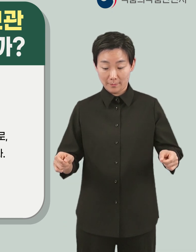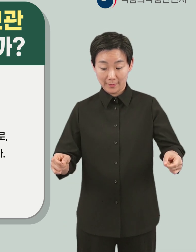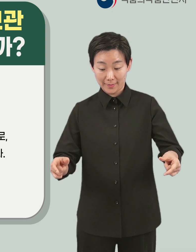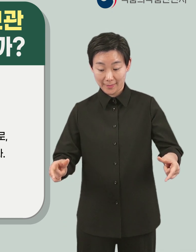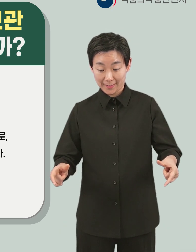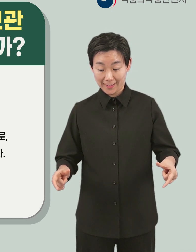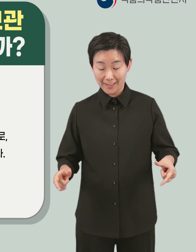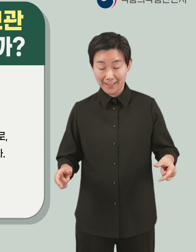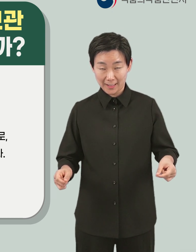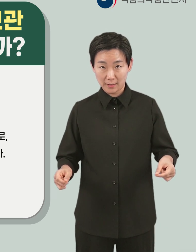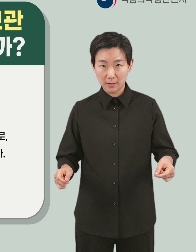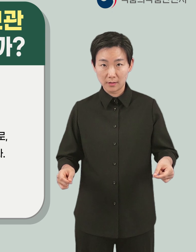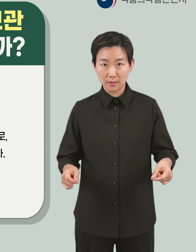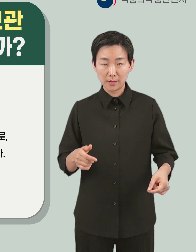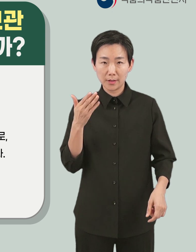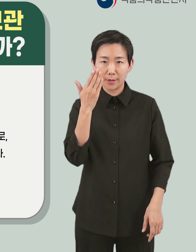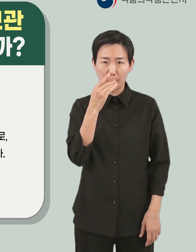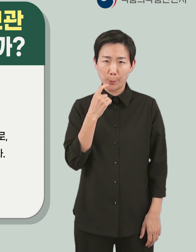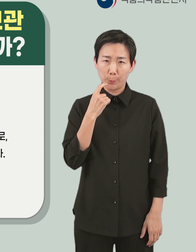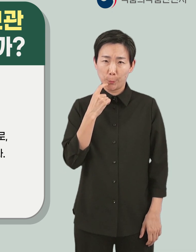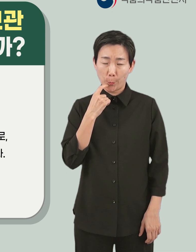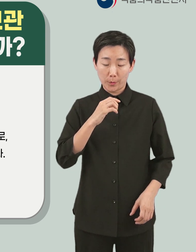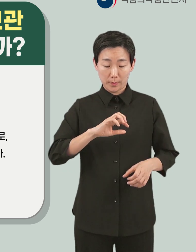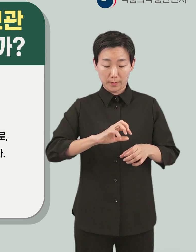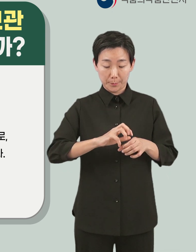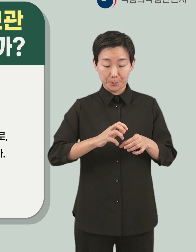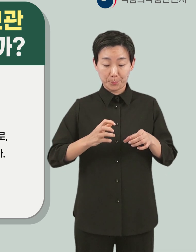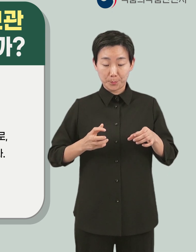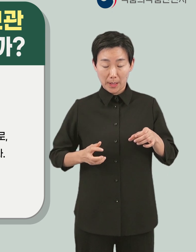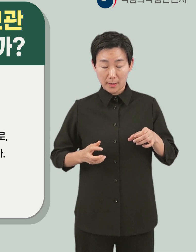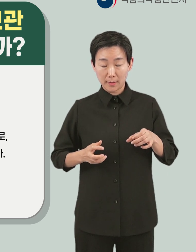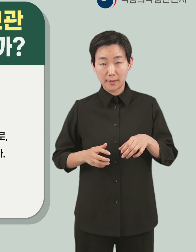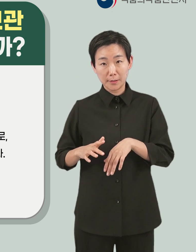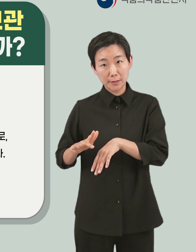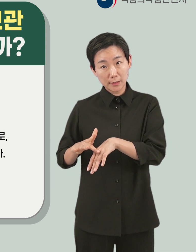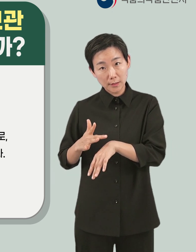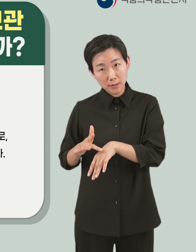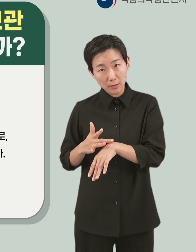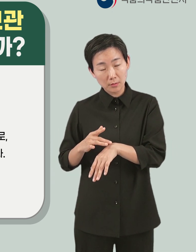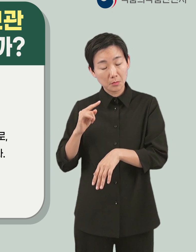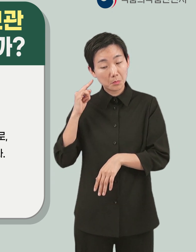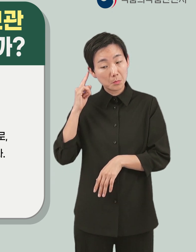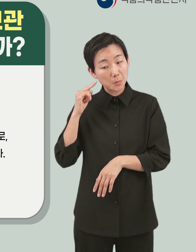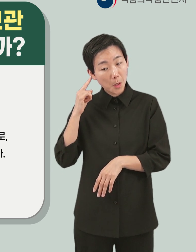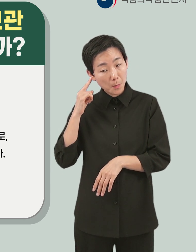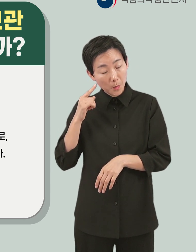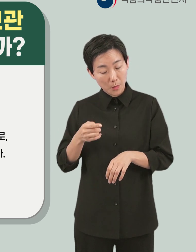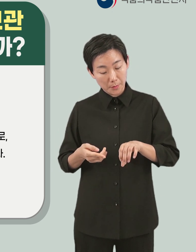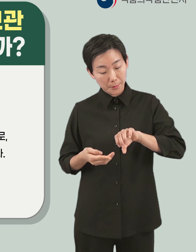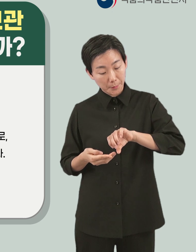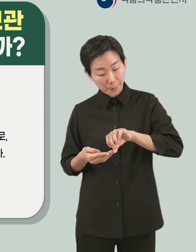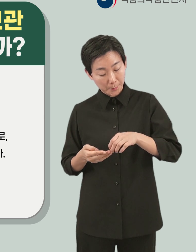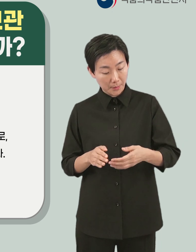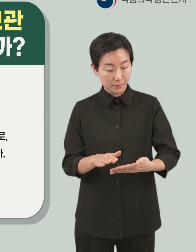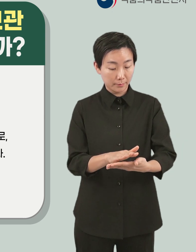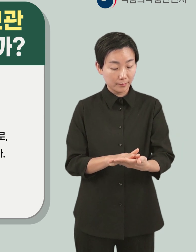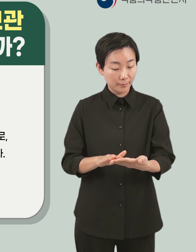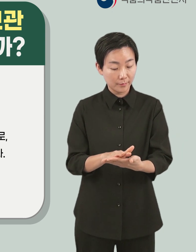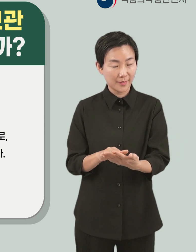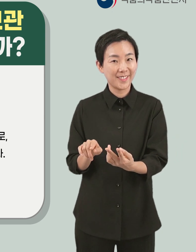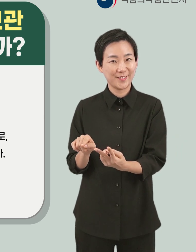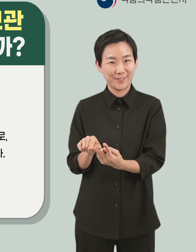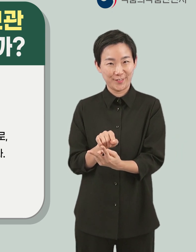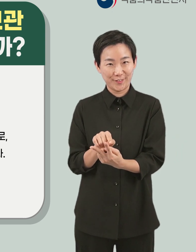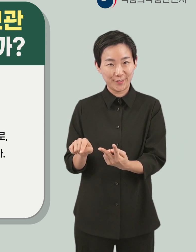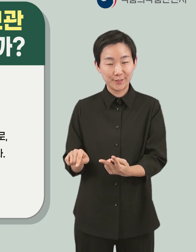전극은 알코올성 소독제를 묻힌 부드러운 천이나 면봉으로 청소합니다. 본 의료기기에는 명료화가 삼킬 경우